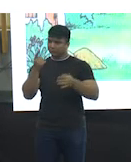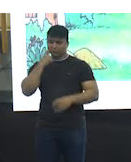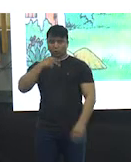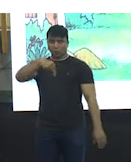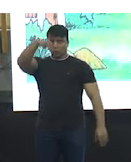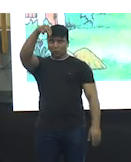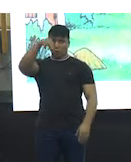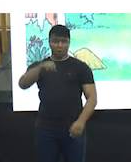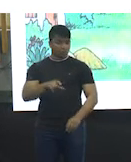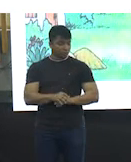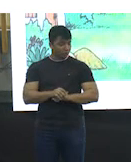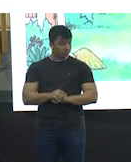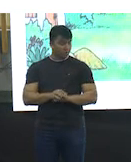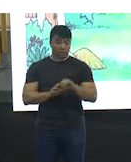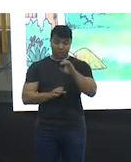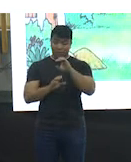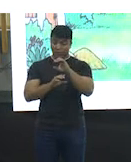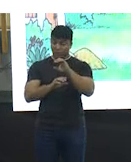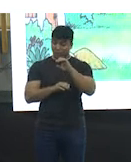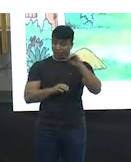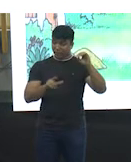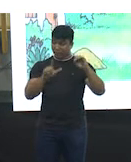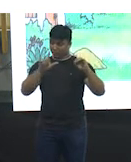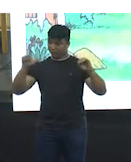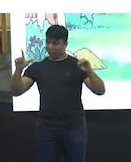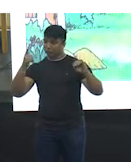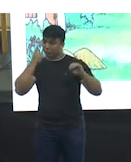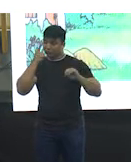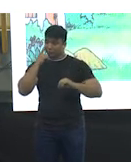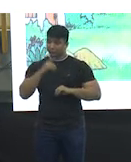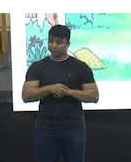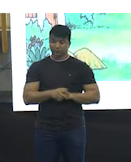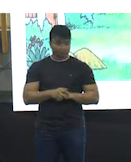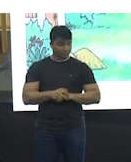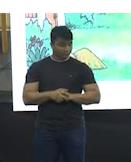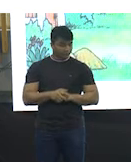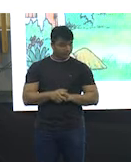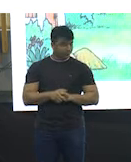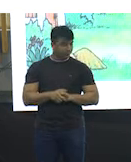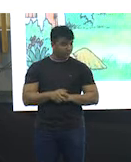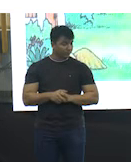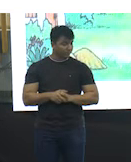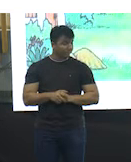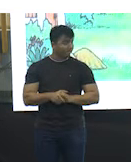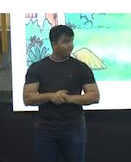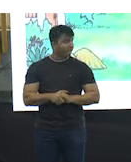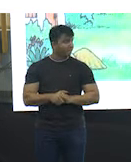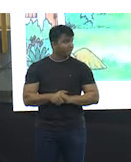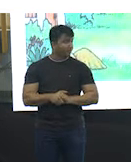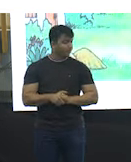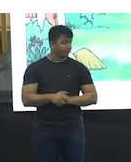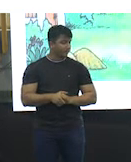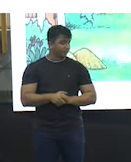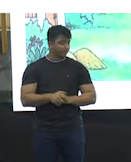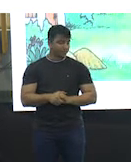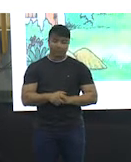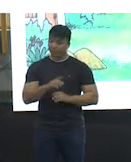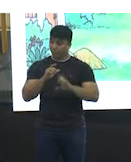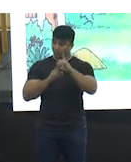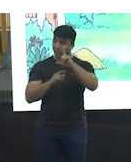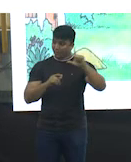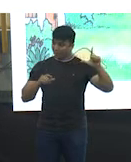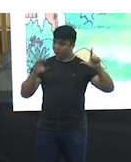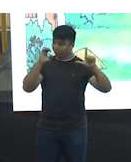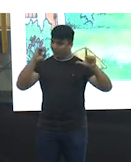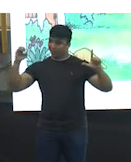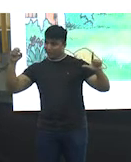mas sempre, definindo o leste, apontando com o braço direito, você define onde é que está o norte, o sul,